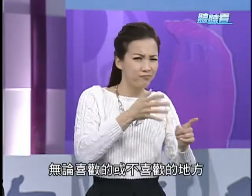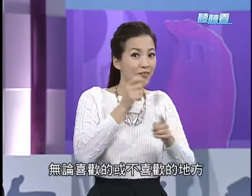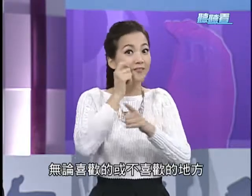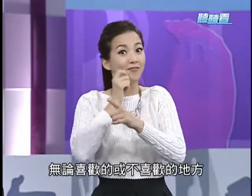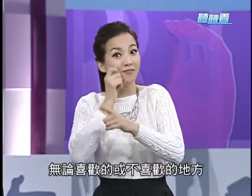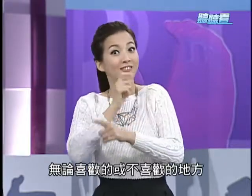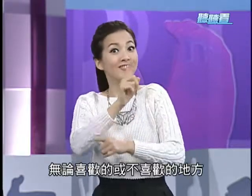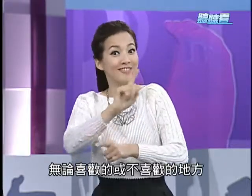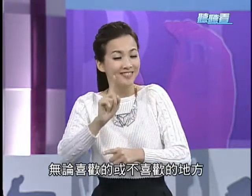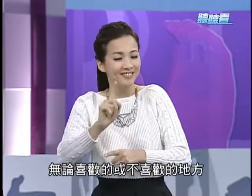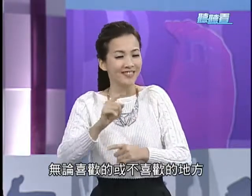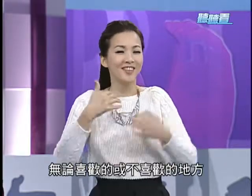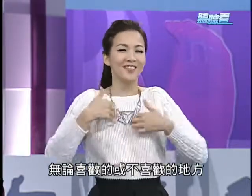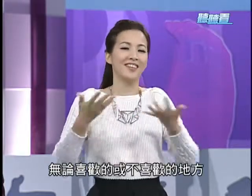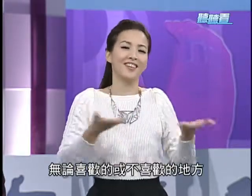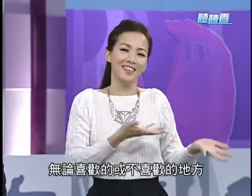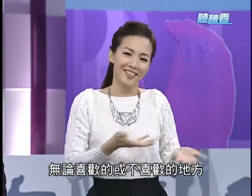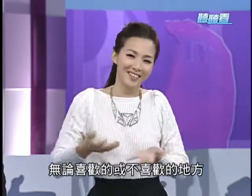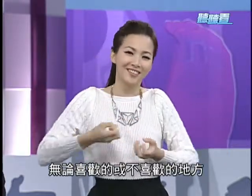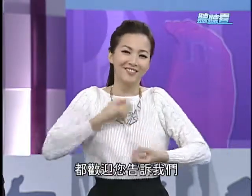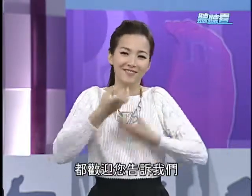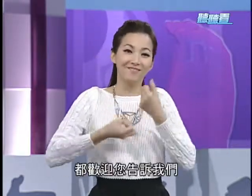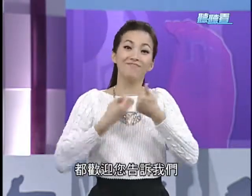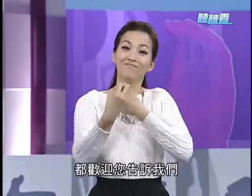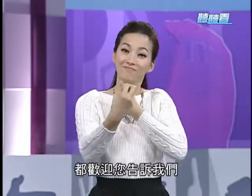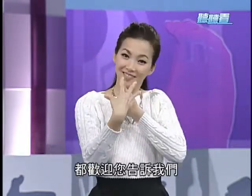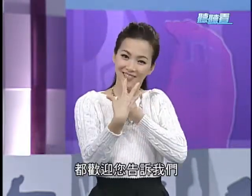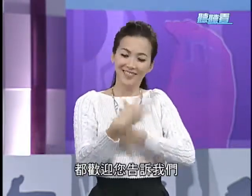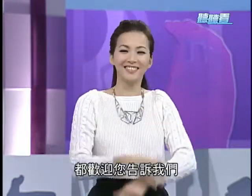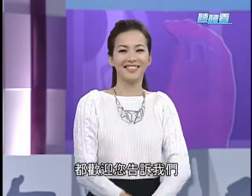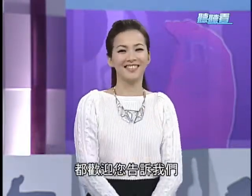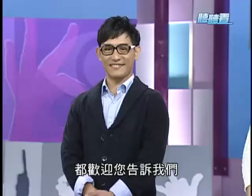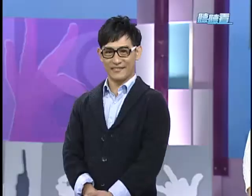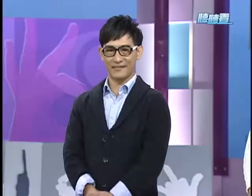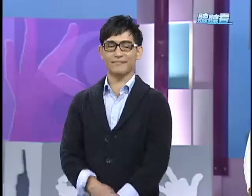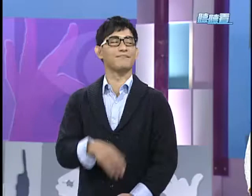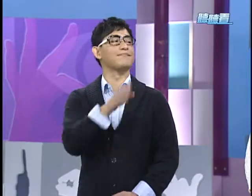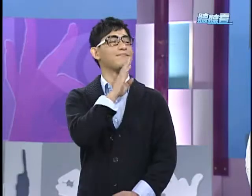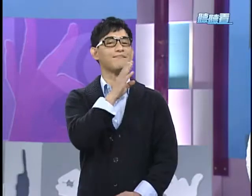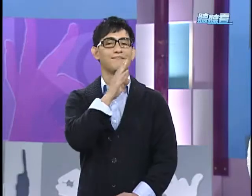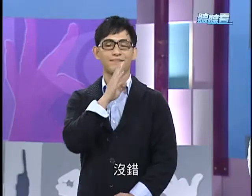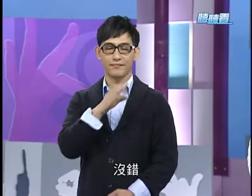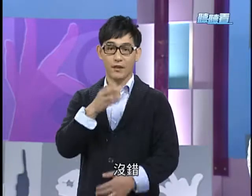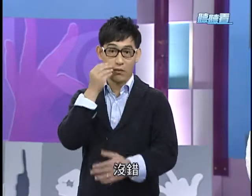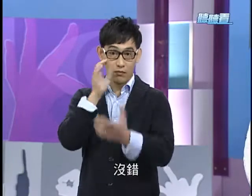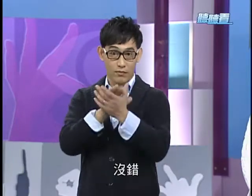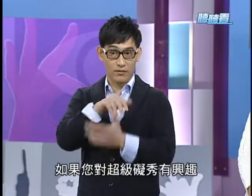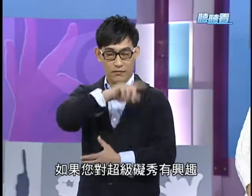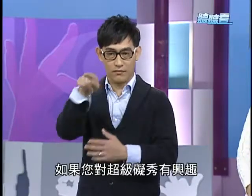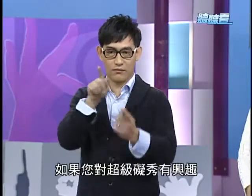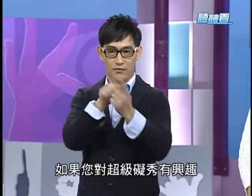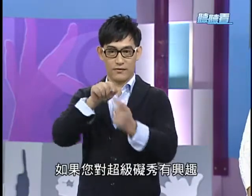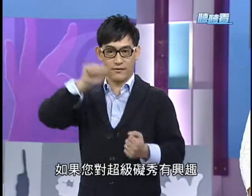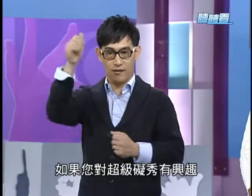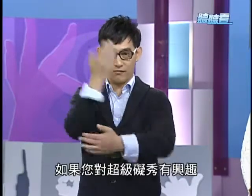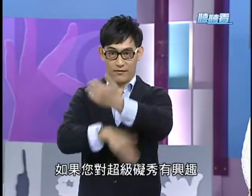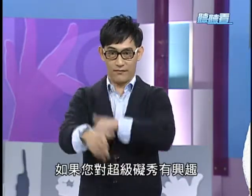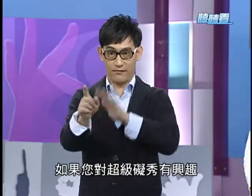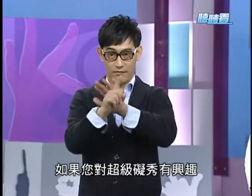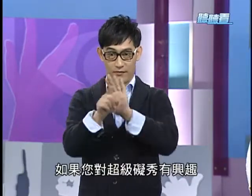喜欢的或不喜欢的地方都欢迎您告诉我们。 嗯，没错，如果您对超级爱秀有兴